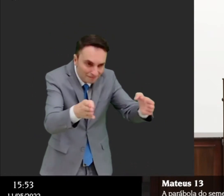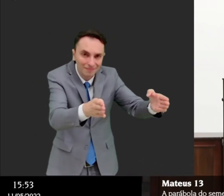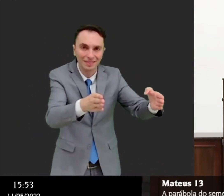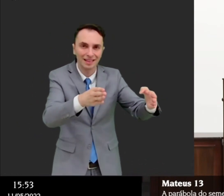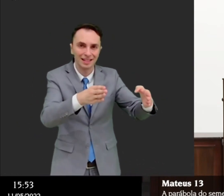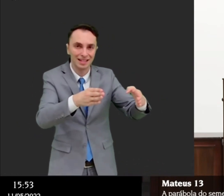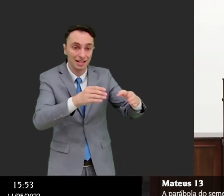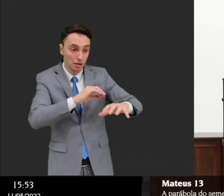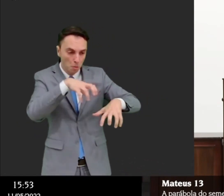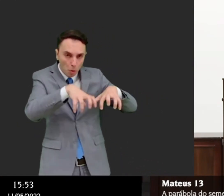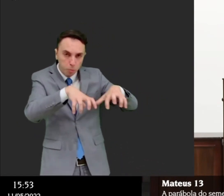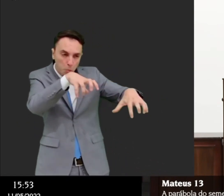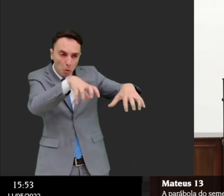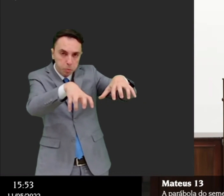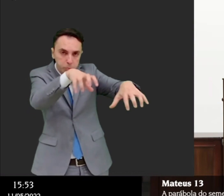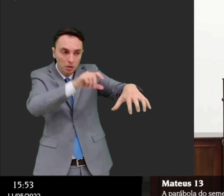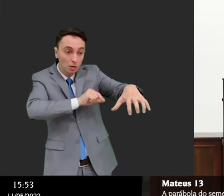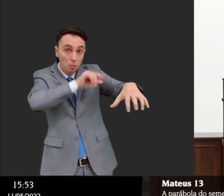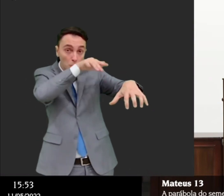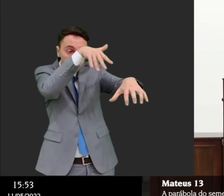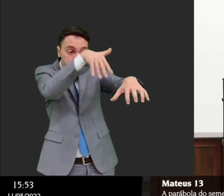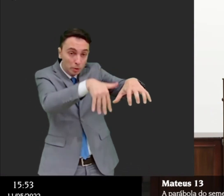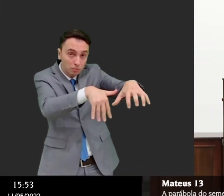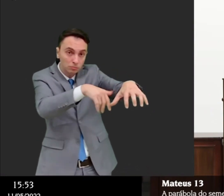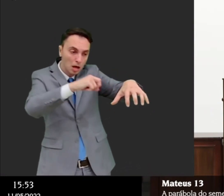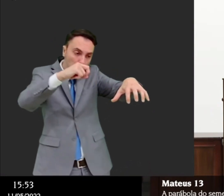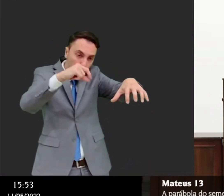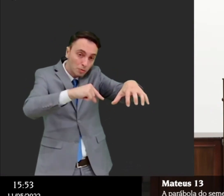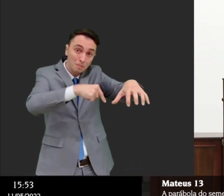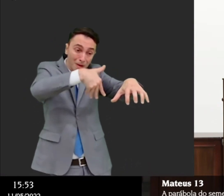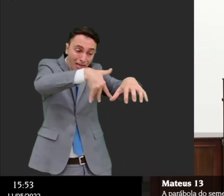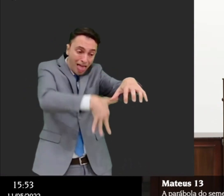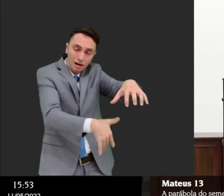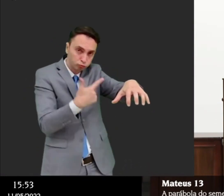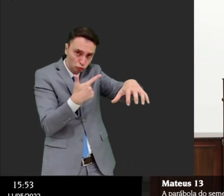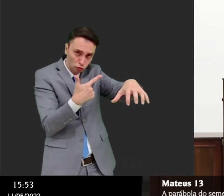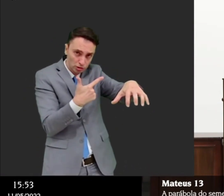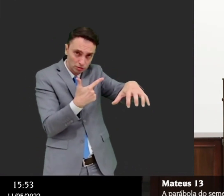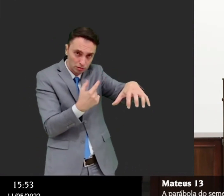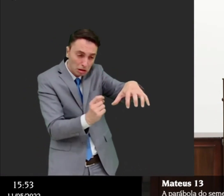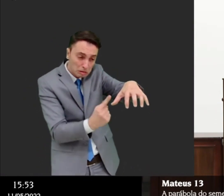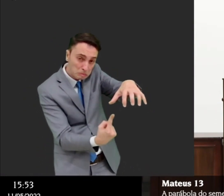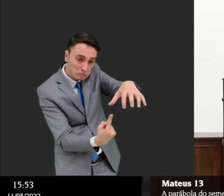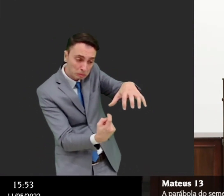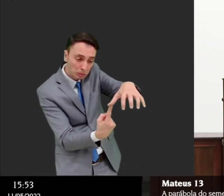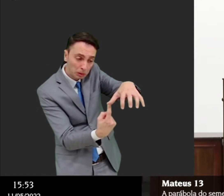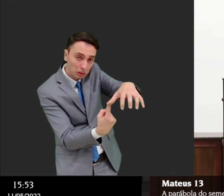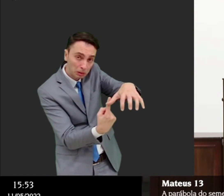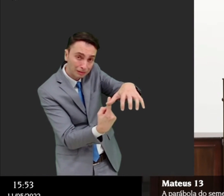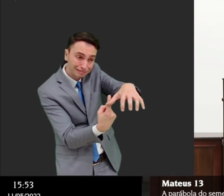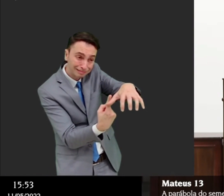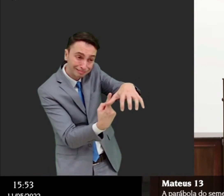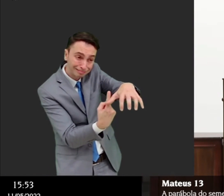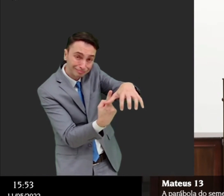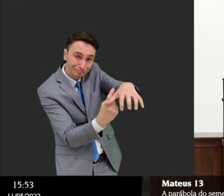queimou, estava nascendo. Ia sair uma planta, mas o sol, o castigo do